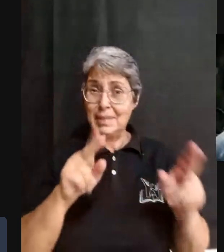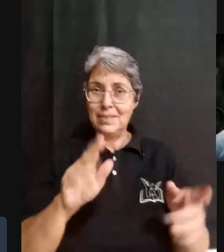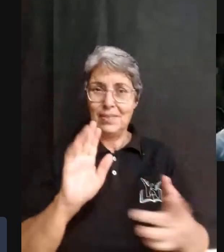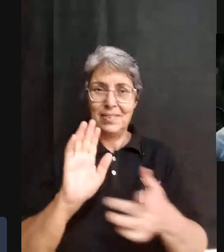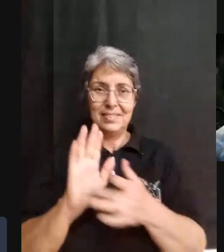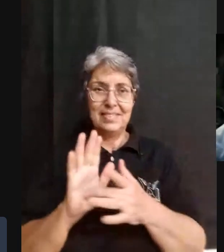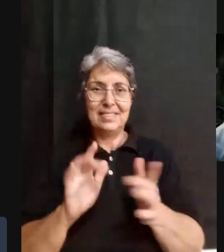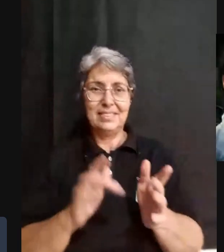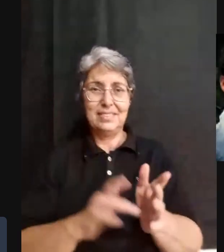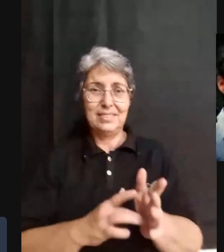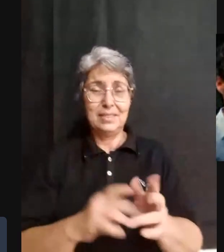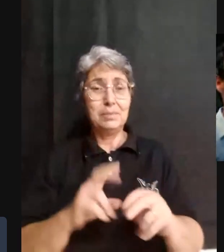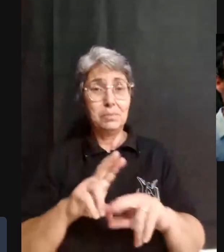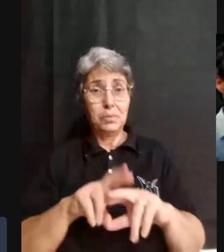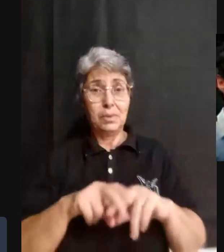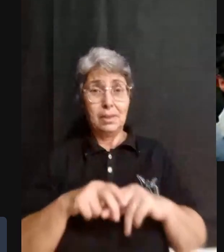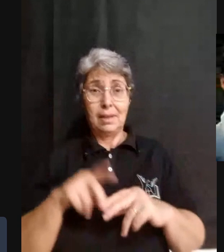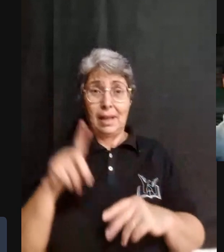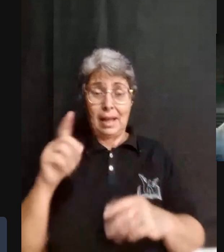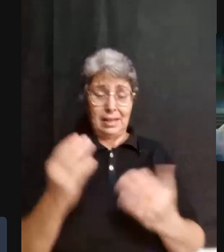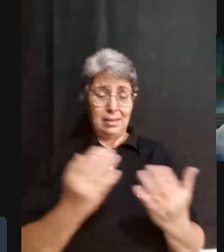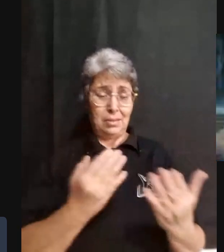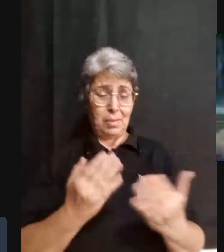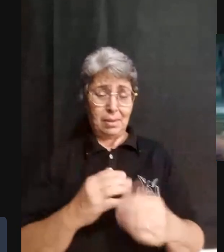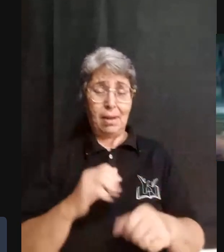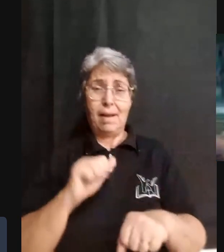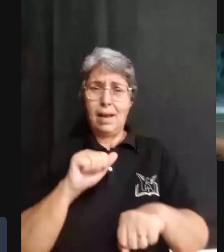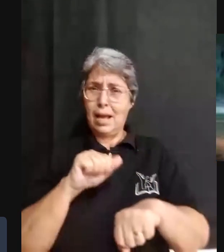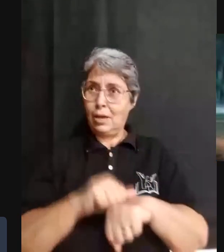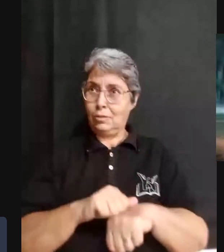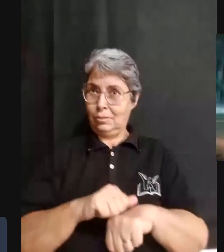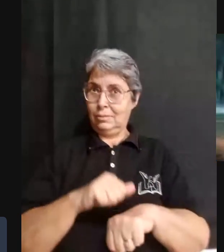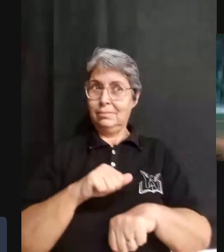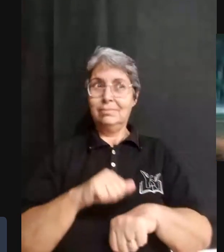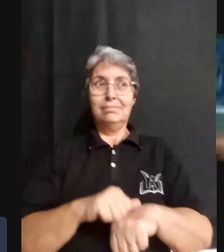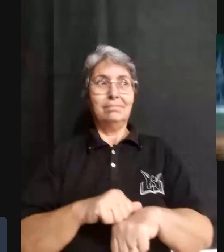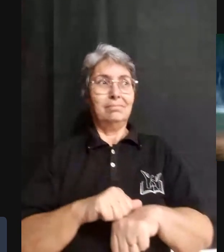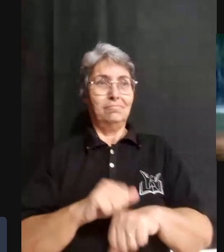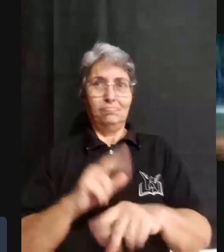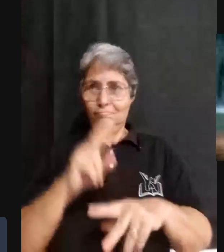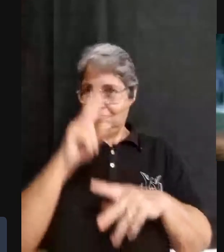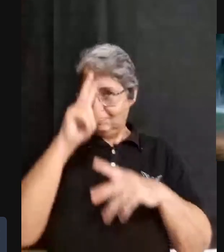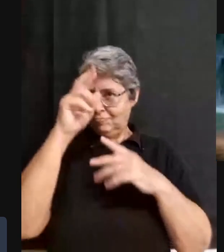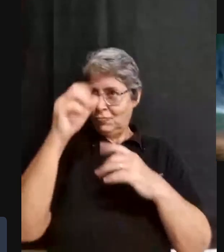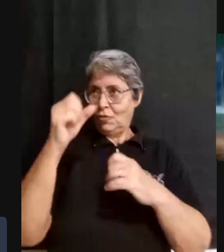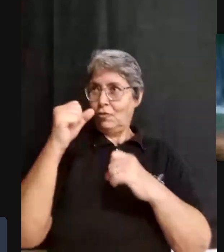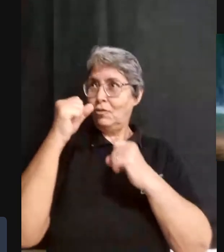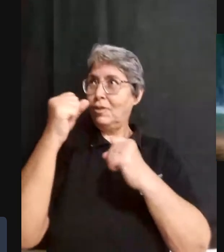rocha e fortaleza, a Deus por isso